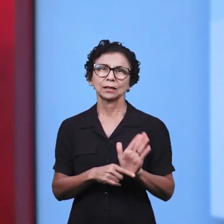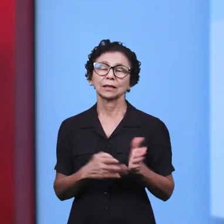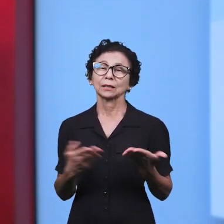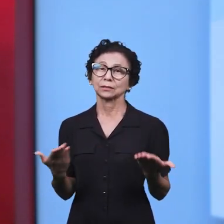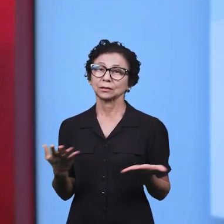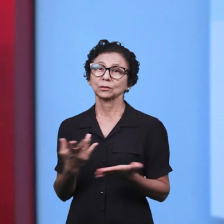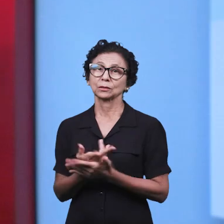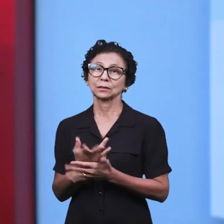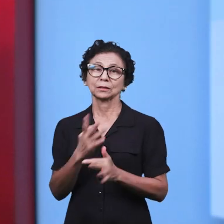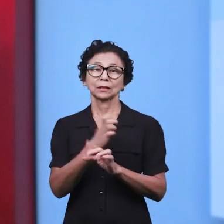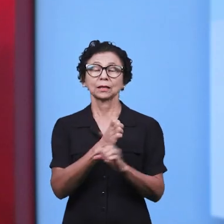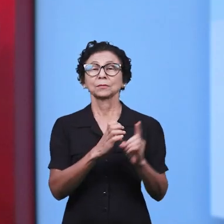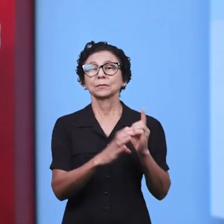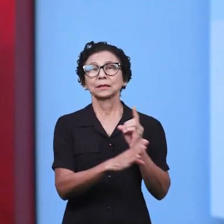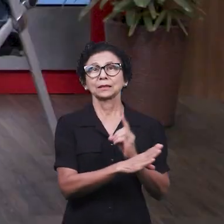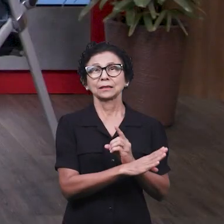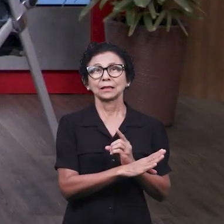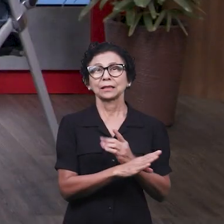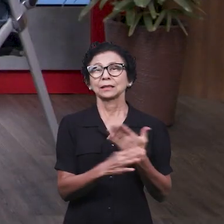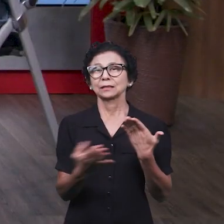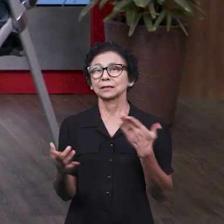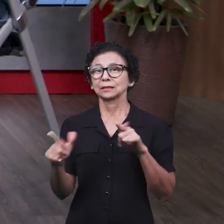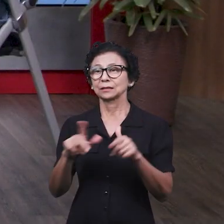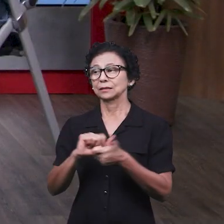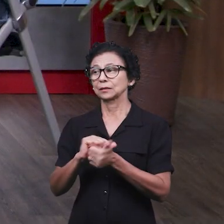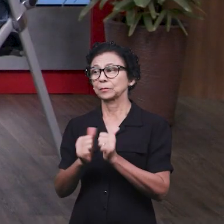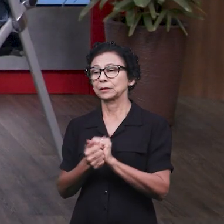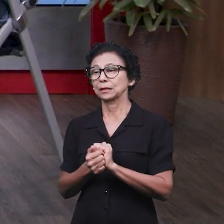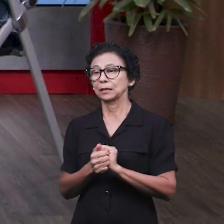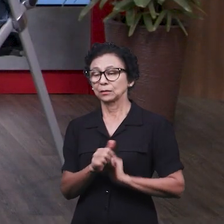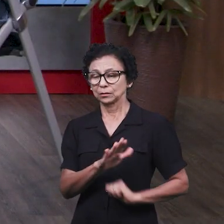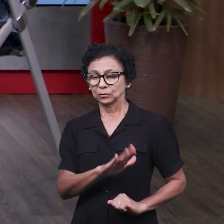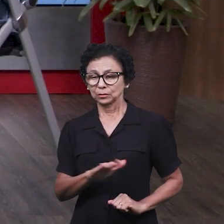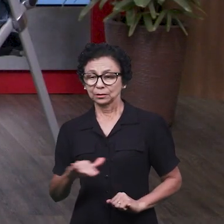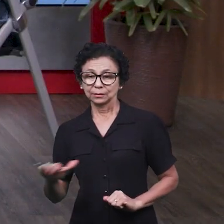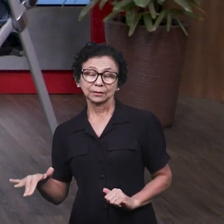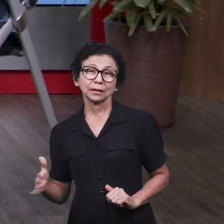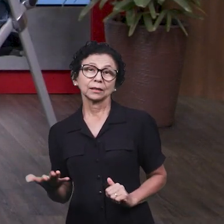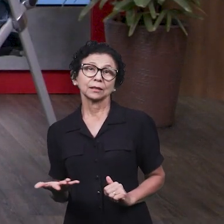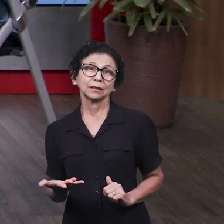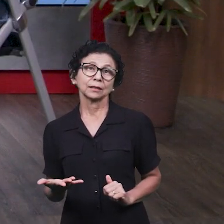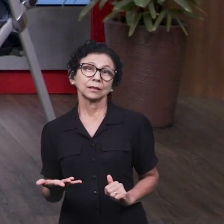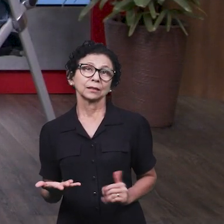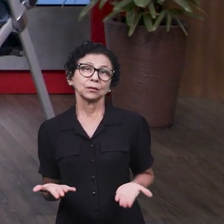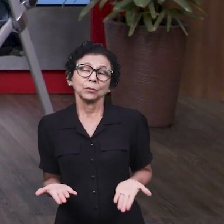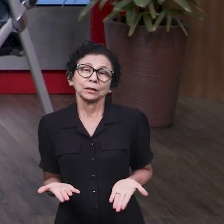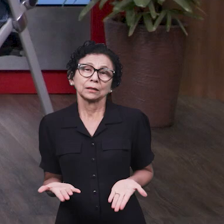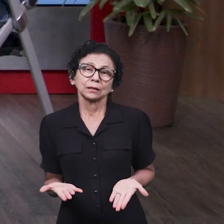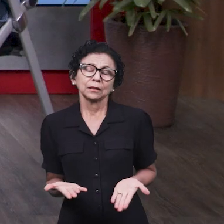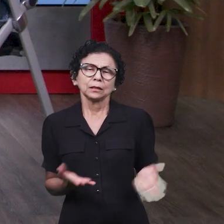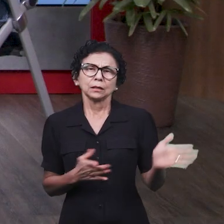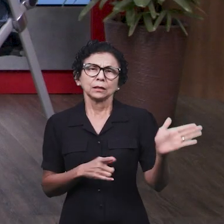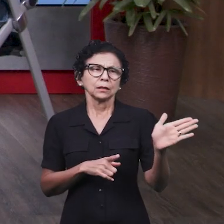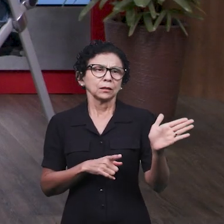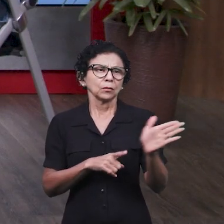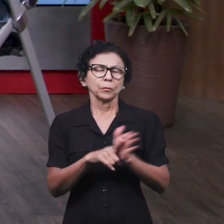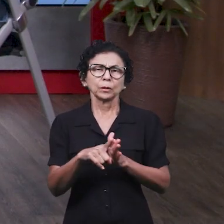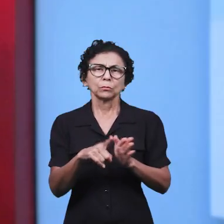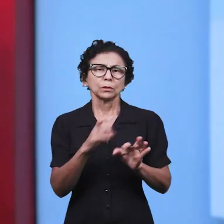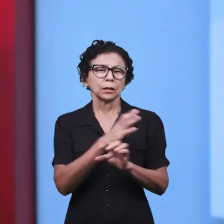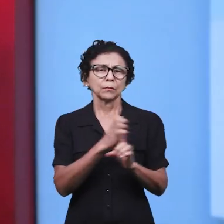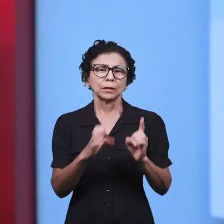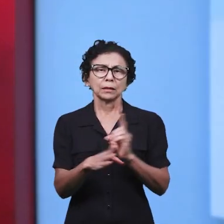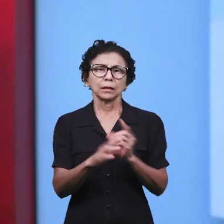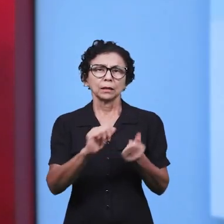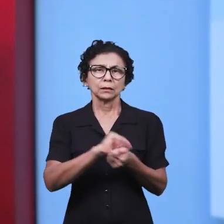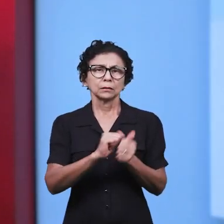mesmo, Leonice? Até o trabalho adaptado com as nossas crianças, por que não adaptar a pergunta, né, a contribuição da escola bíblica